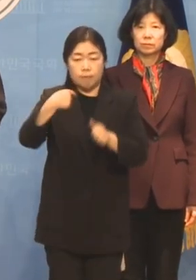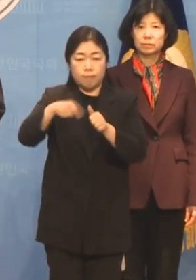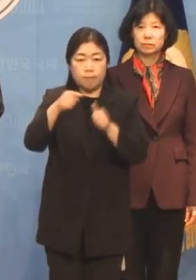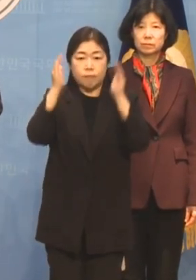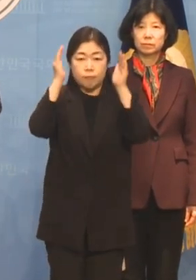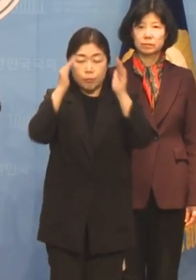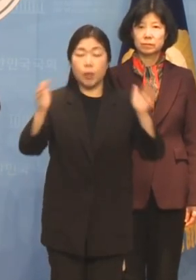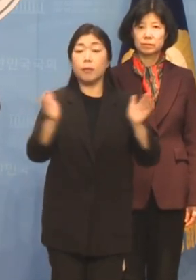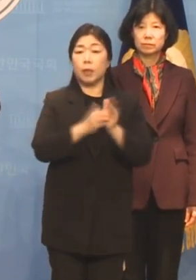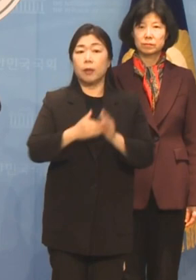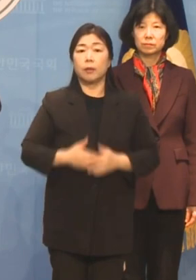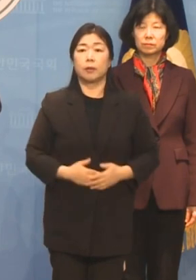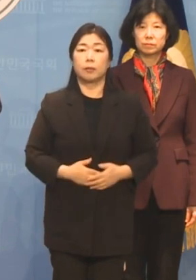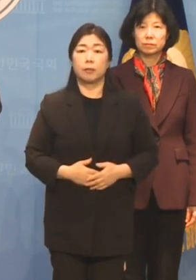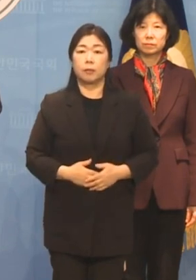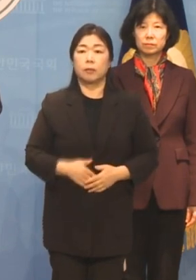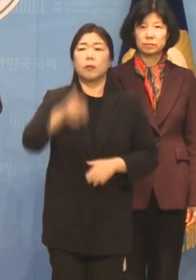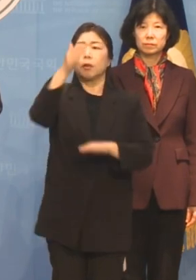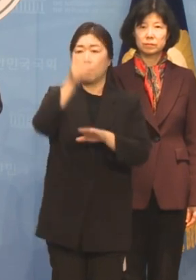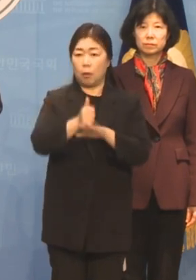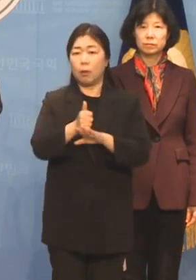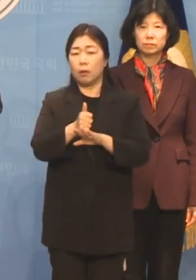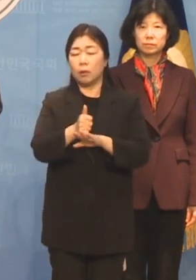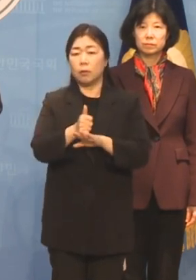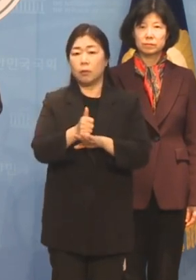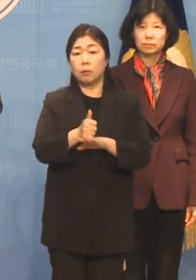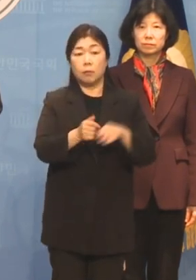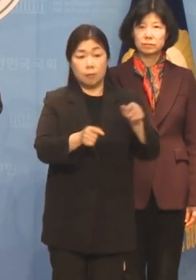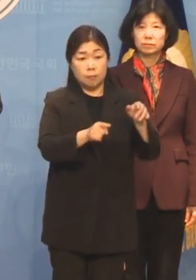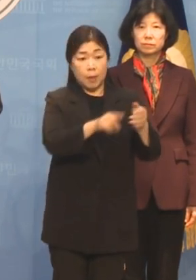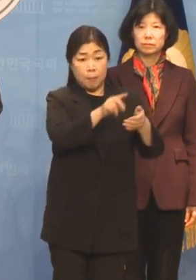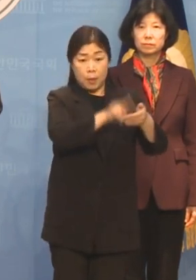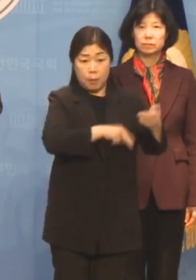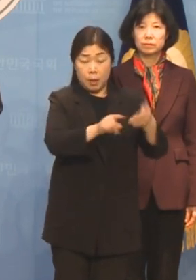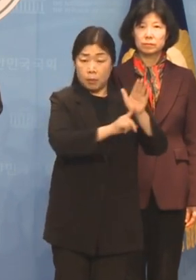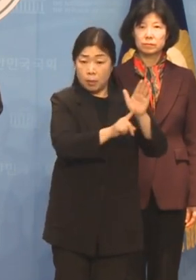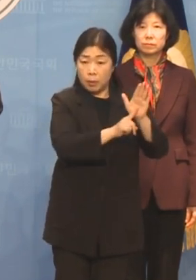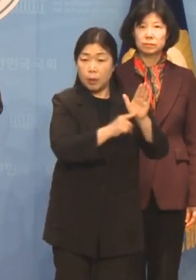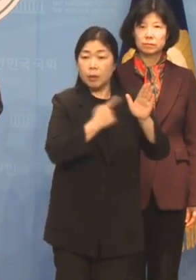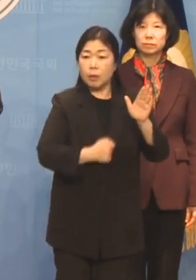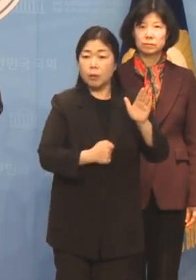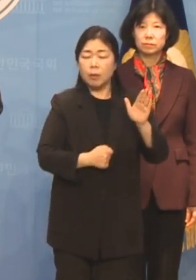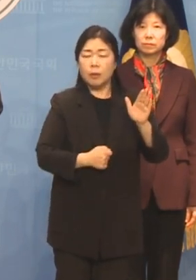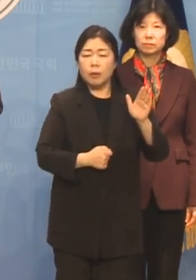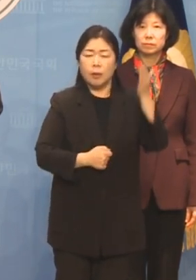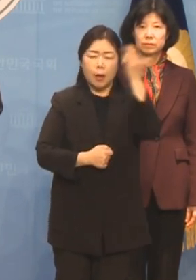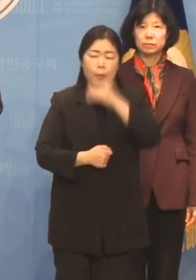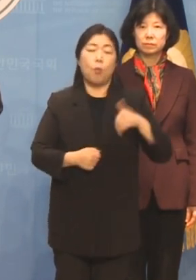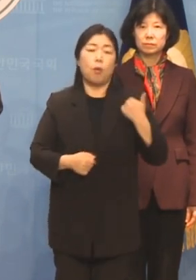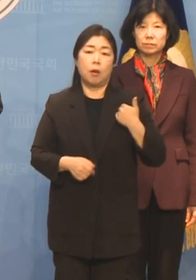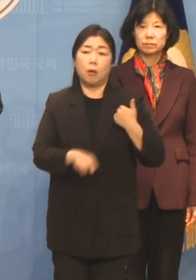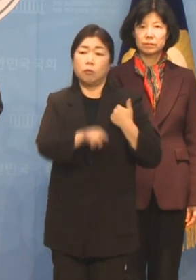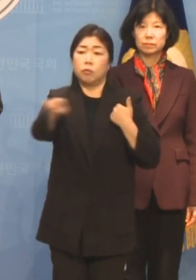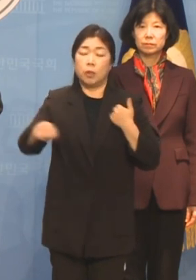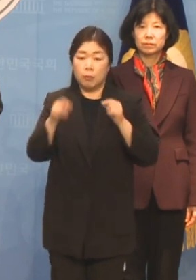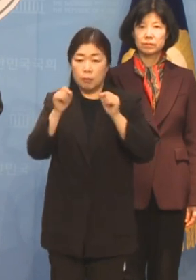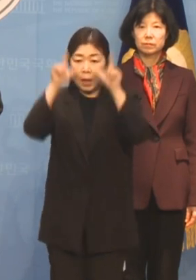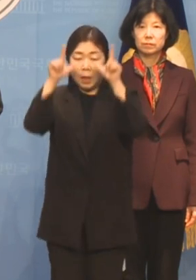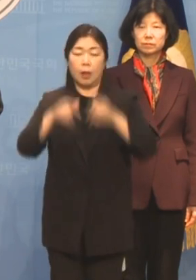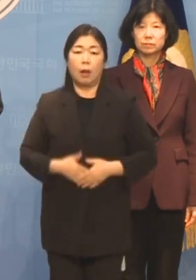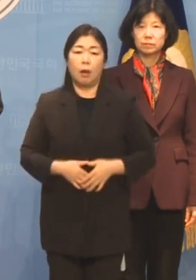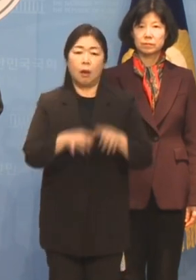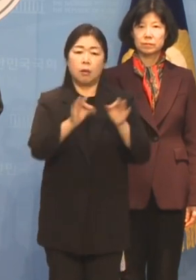이어갔습니다. 그 결과 상품에 대해 아무것도 몰랐던 무지했던 저희 모두는 이제